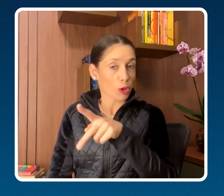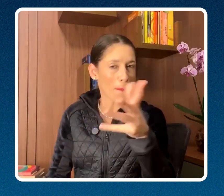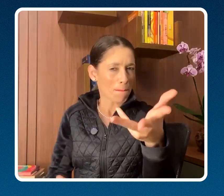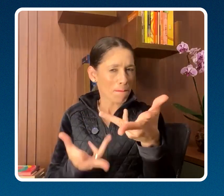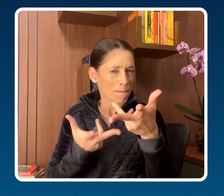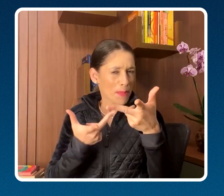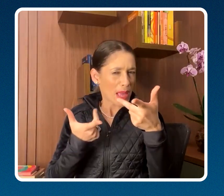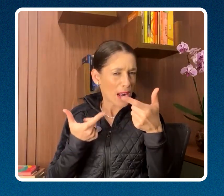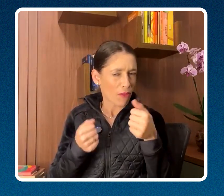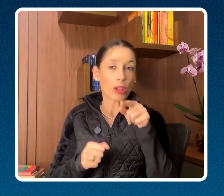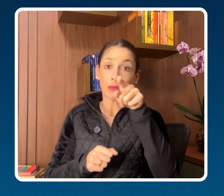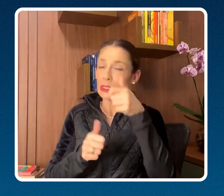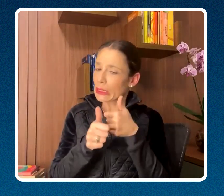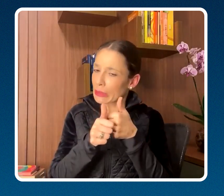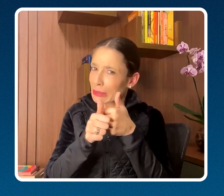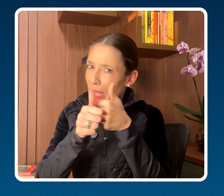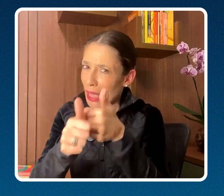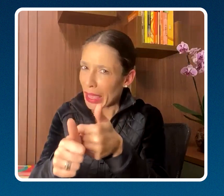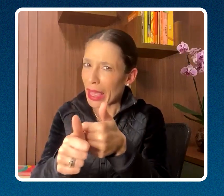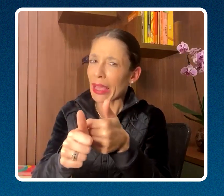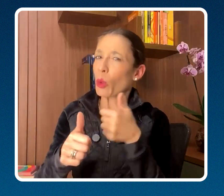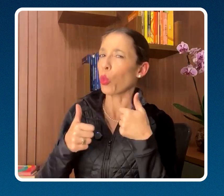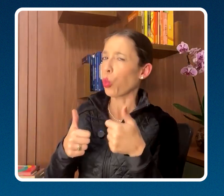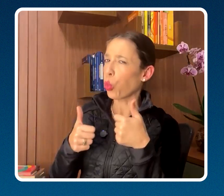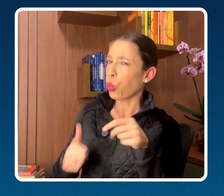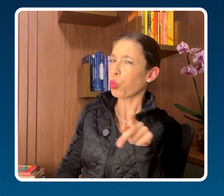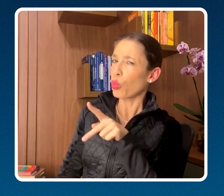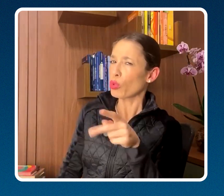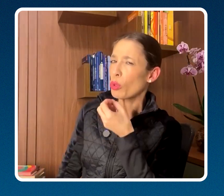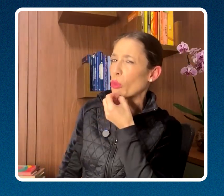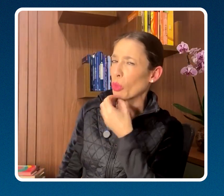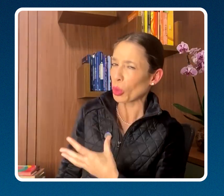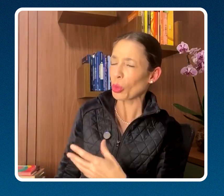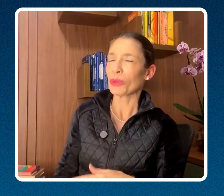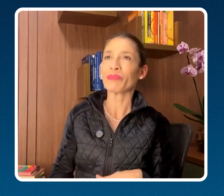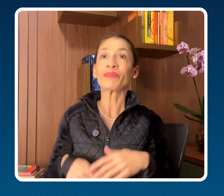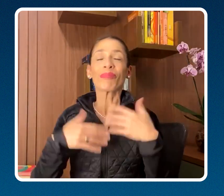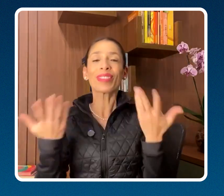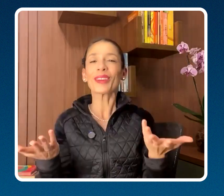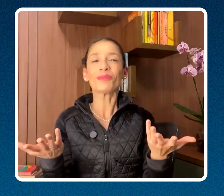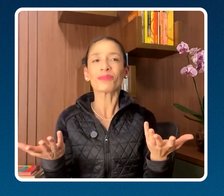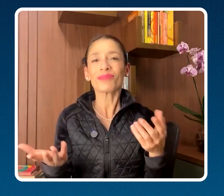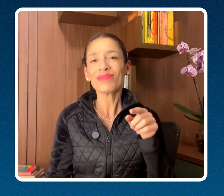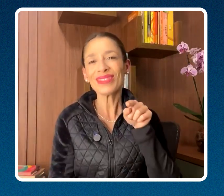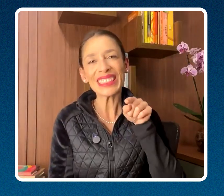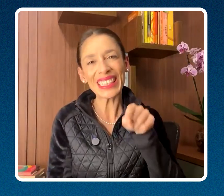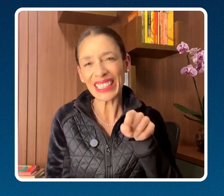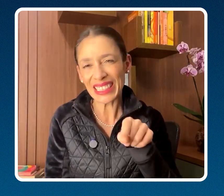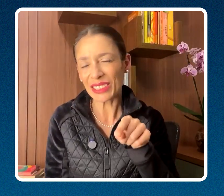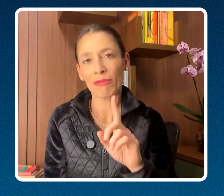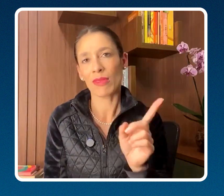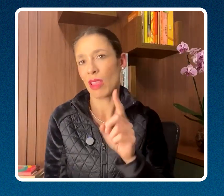eu pedi para seguir, né? Aí ela, professora boa. Então, isso não sou eu que estou dizendo,